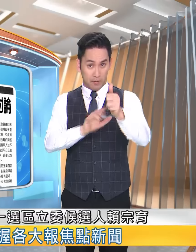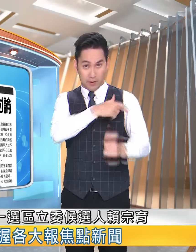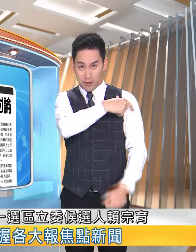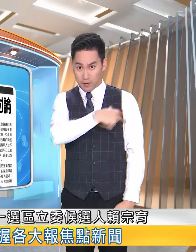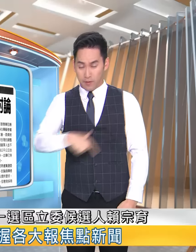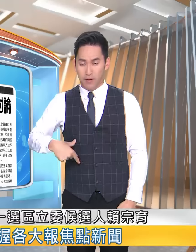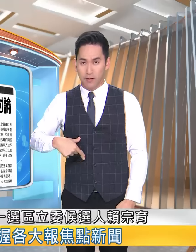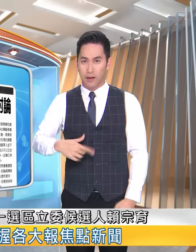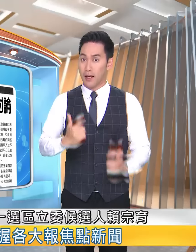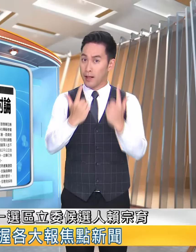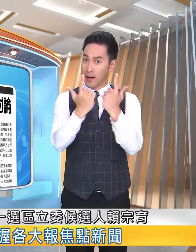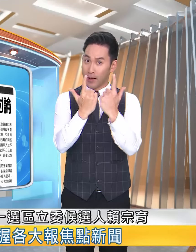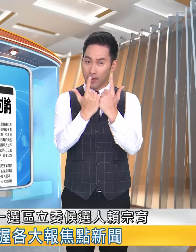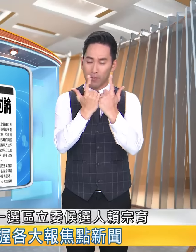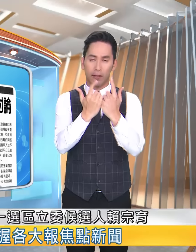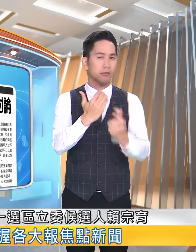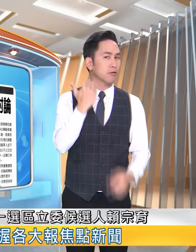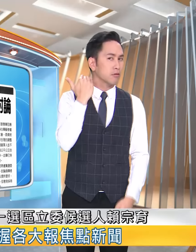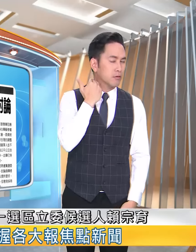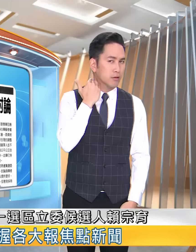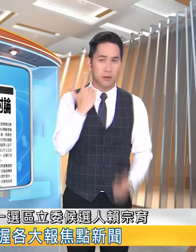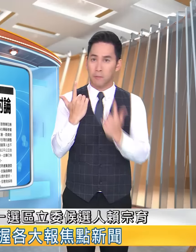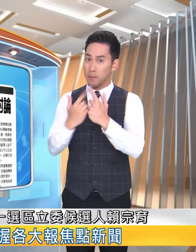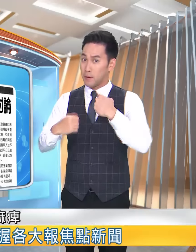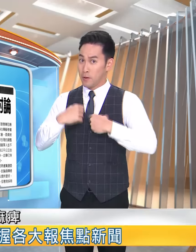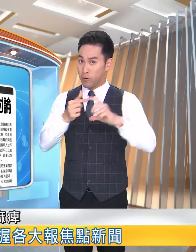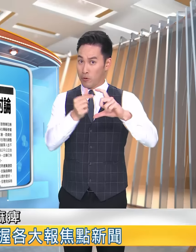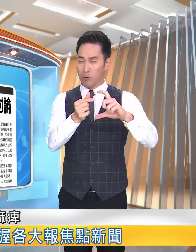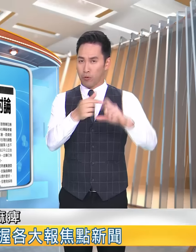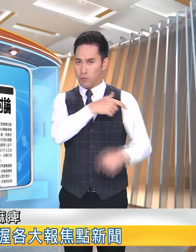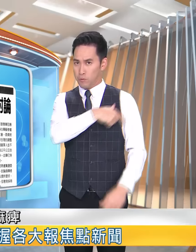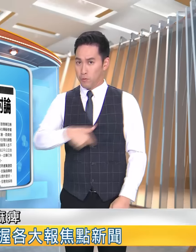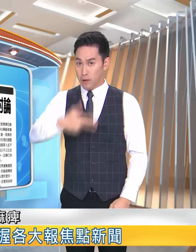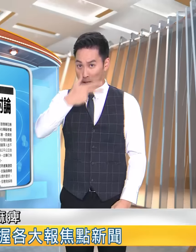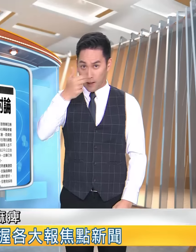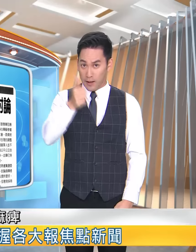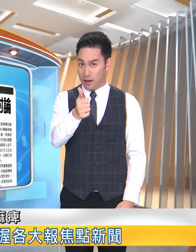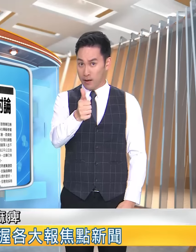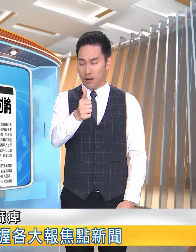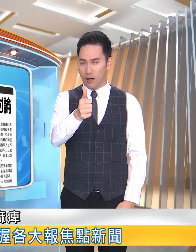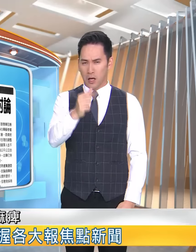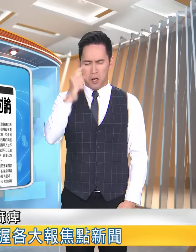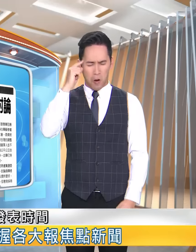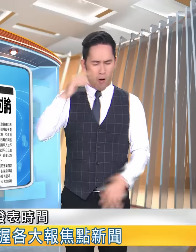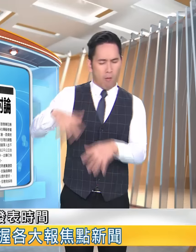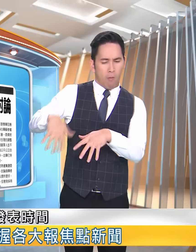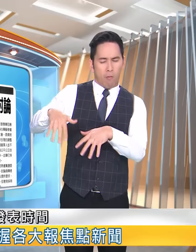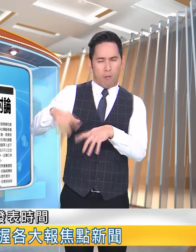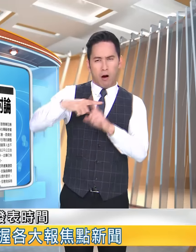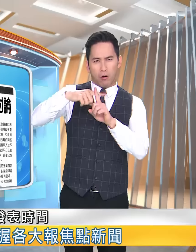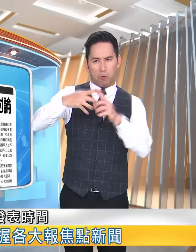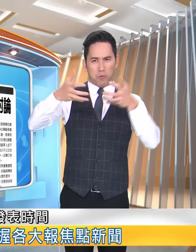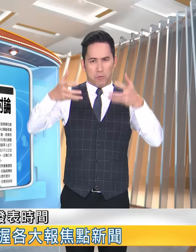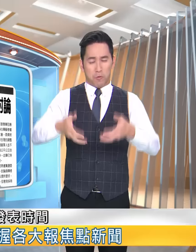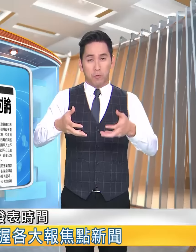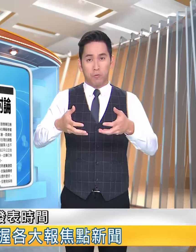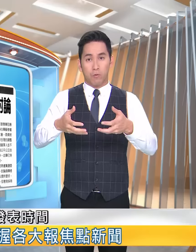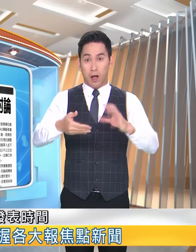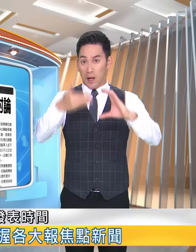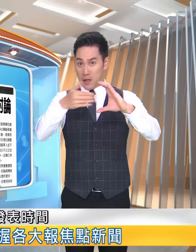立委候选人赖宗玉因为重度脑性麻痹，要求延长政见发表时